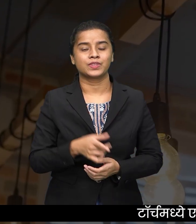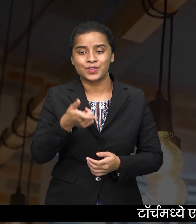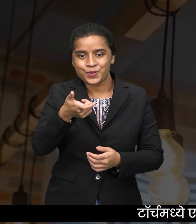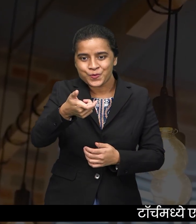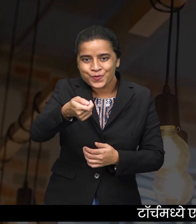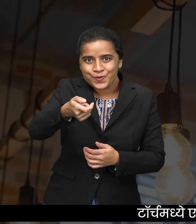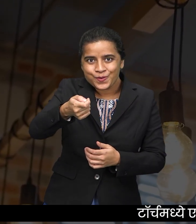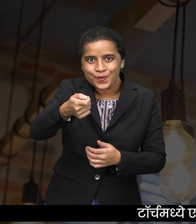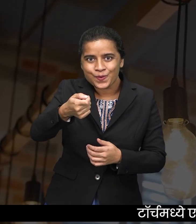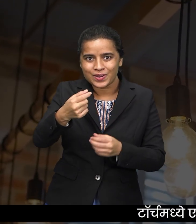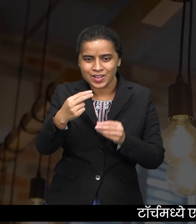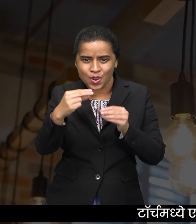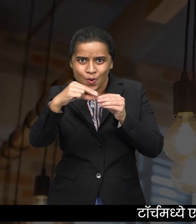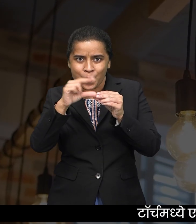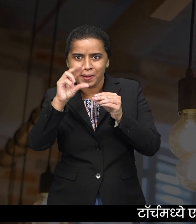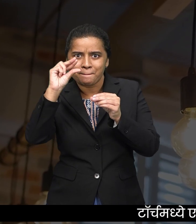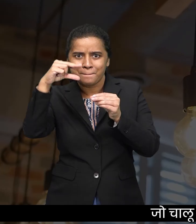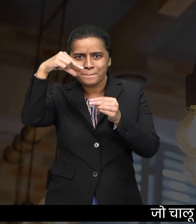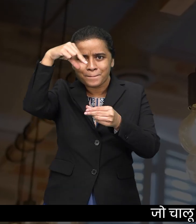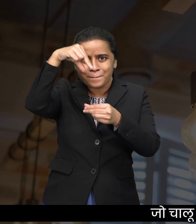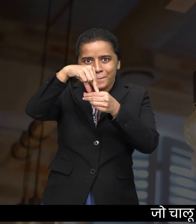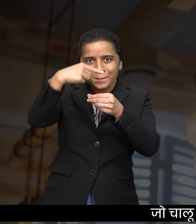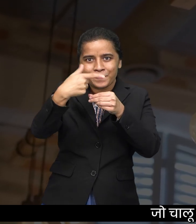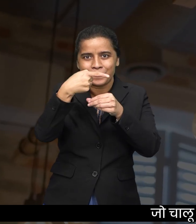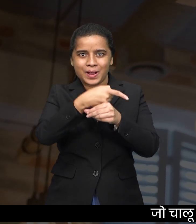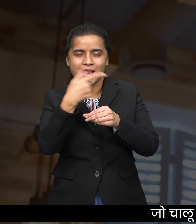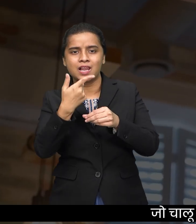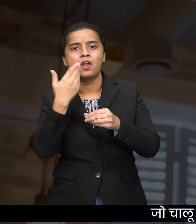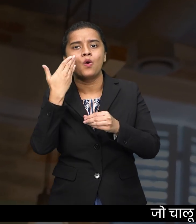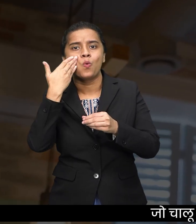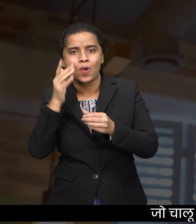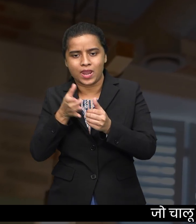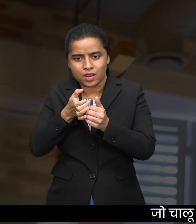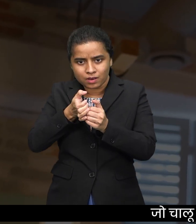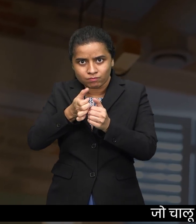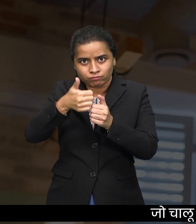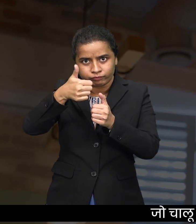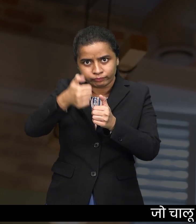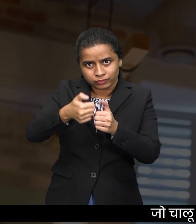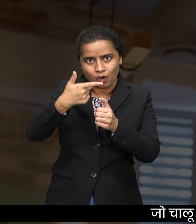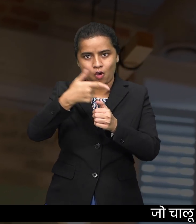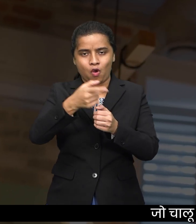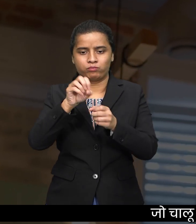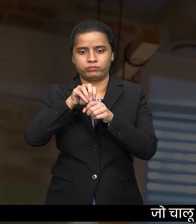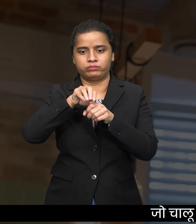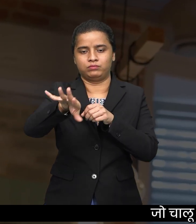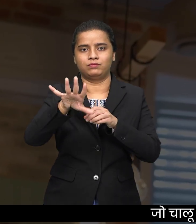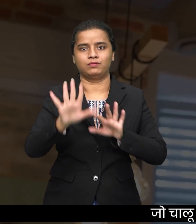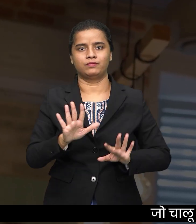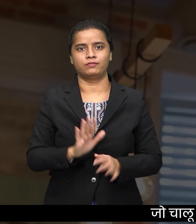टॉर्चमध्ये एक बल्ब दिवा असतो जो चालू केल्यावर उजळतो.